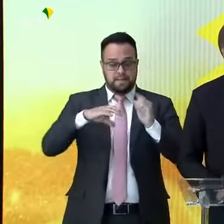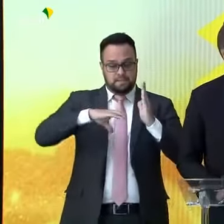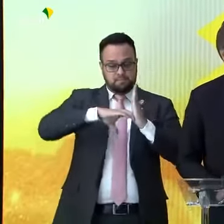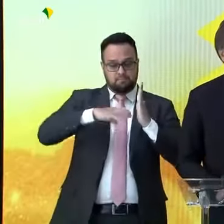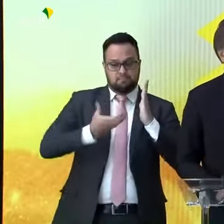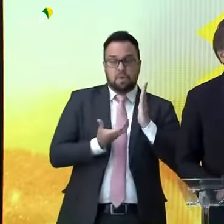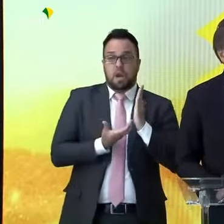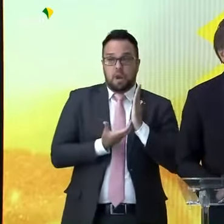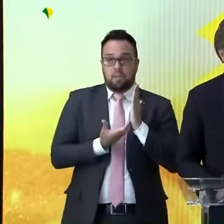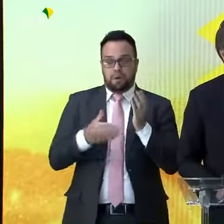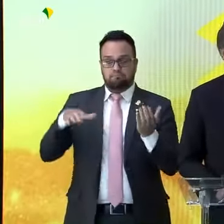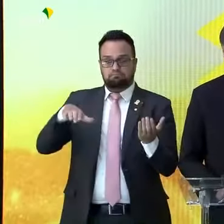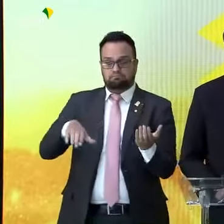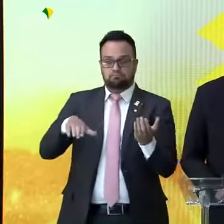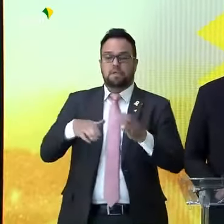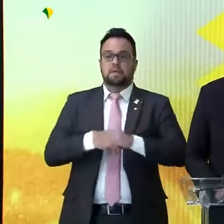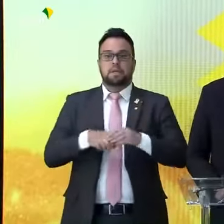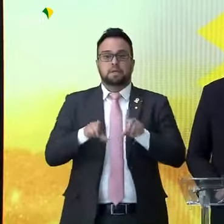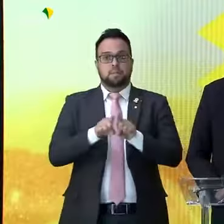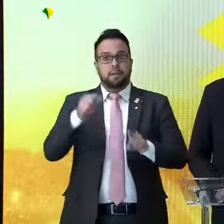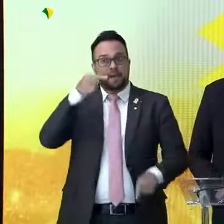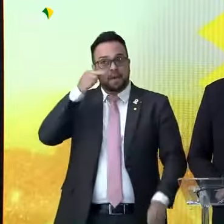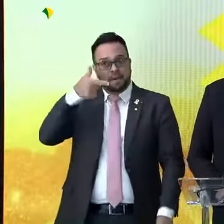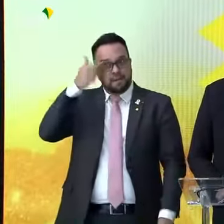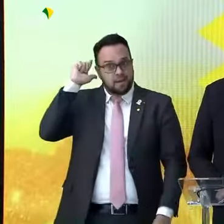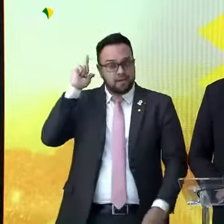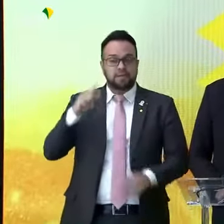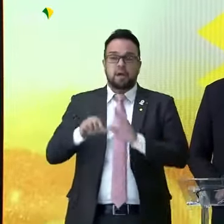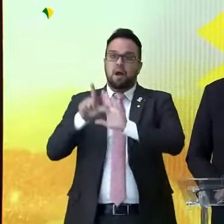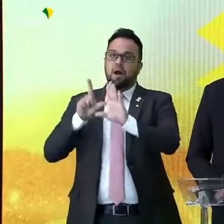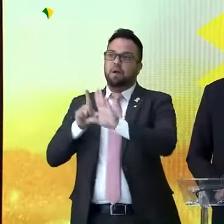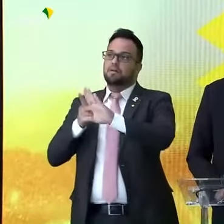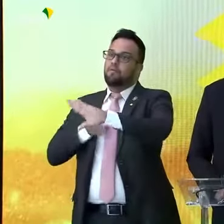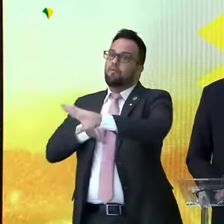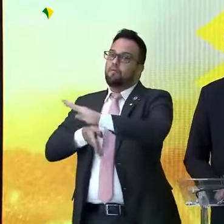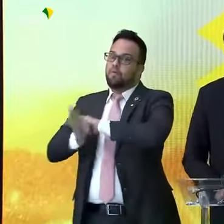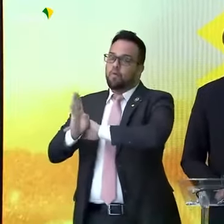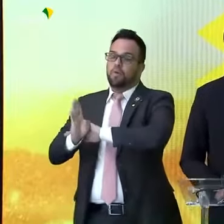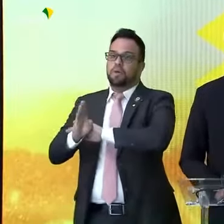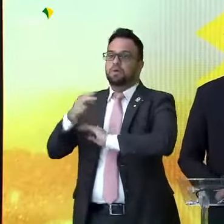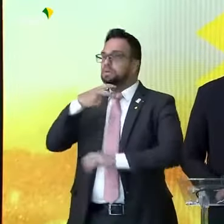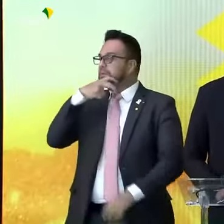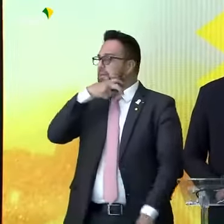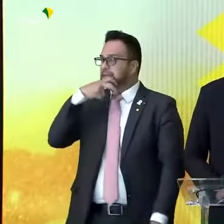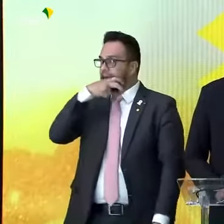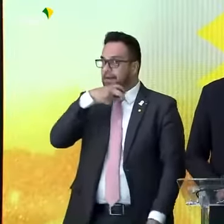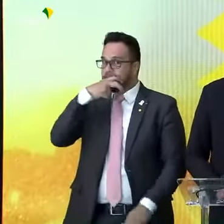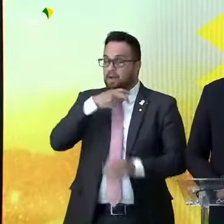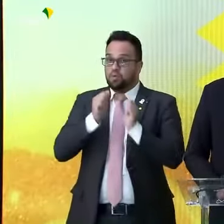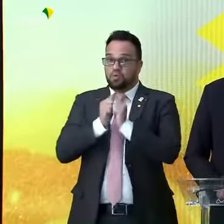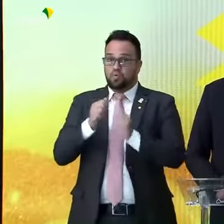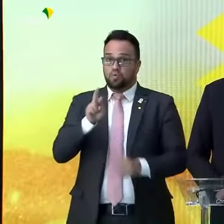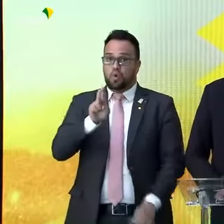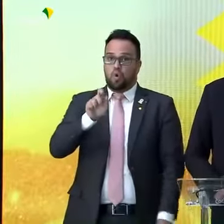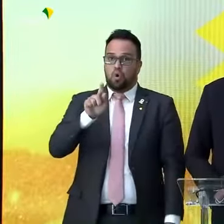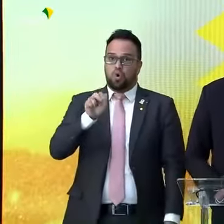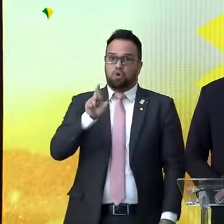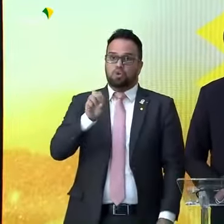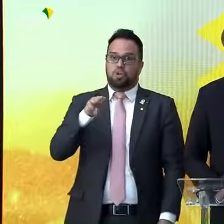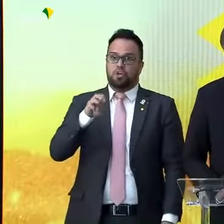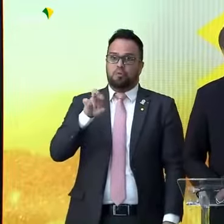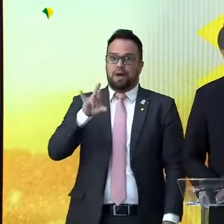e da câmara deputados dizer também o Paulo essa tive agora em Rio Grande do Norte com Denilson Rogério Marinho do